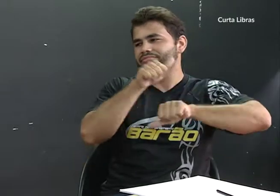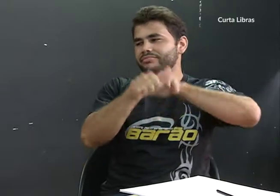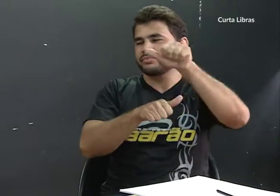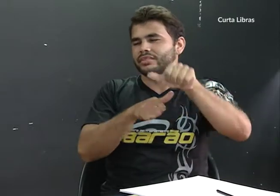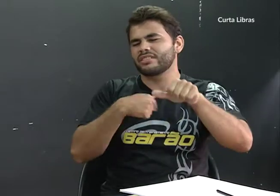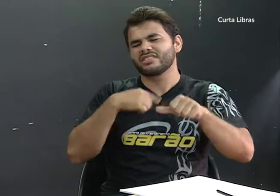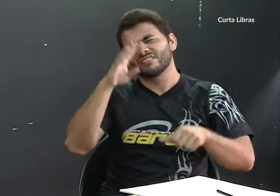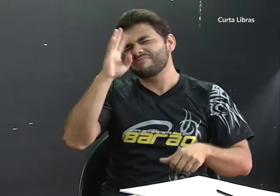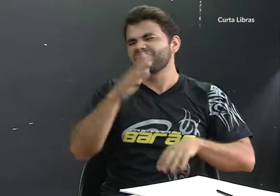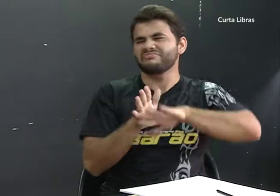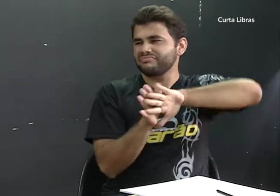reais.